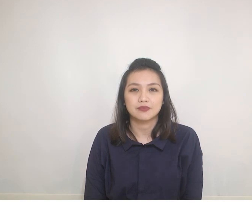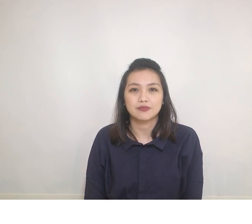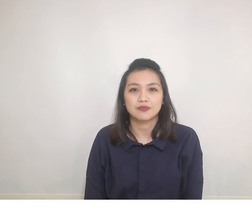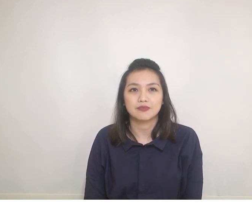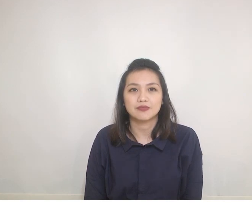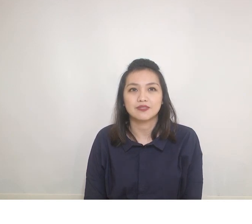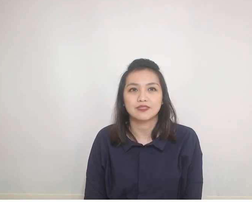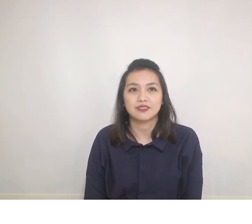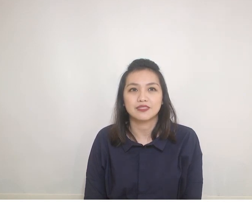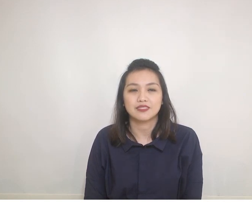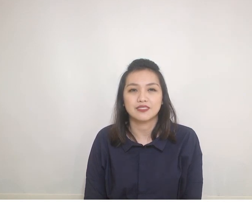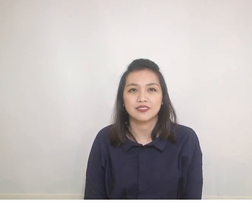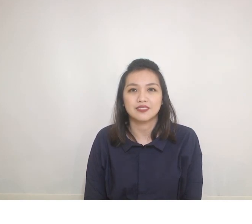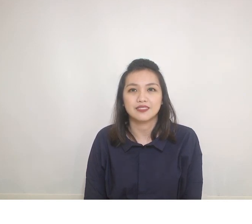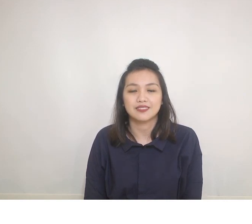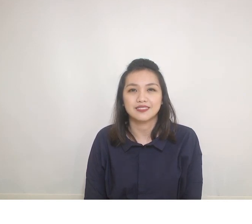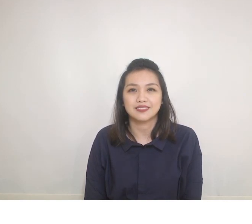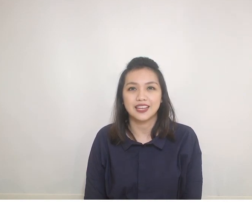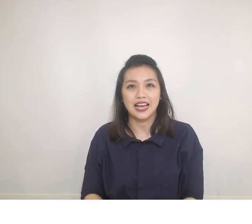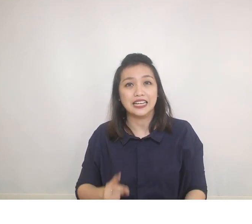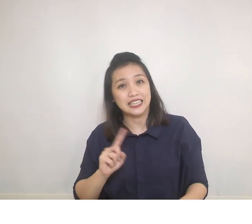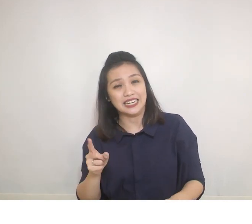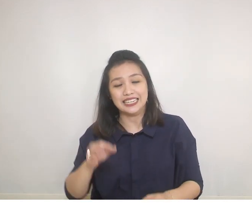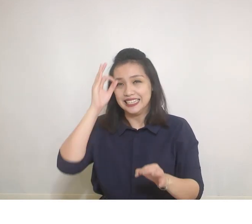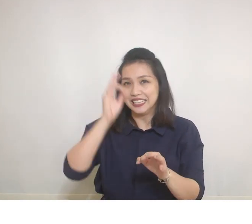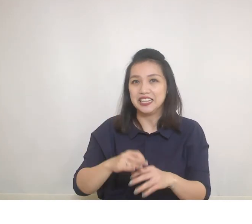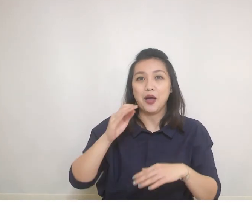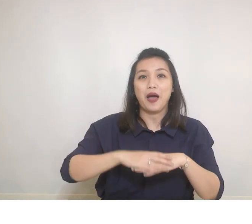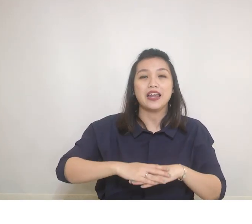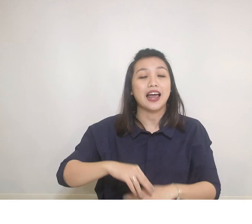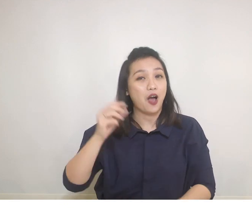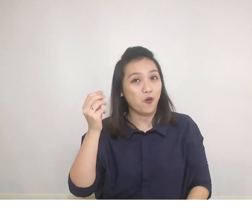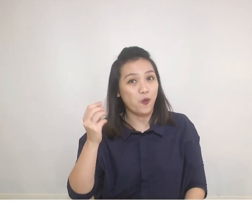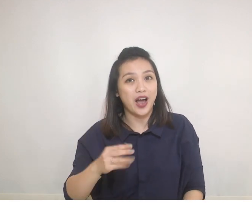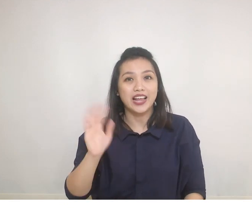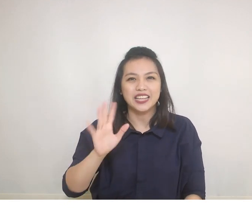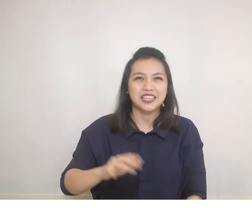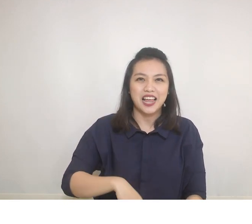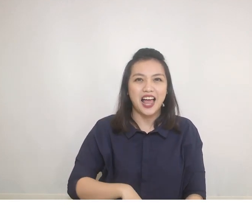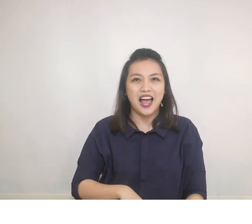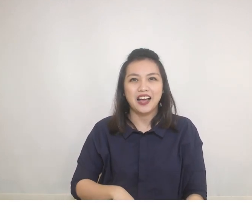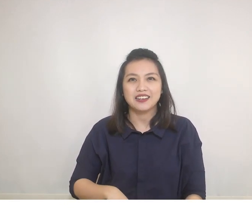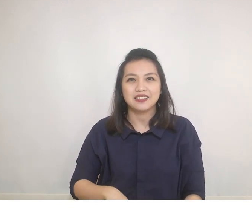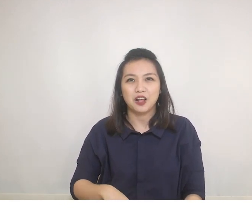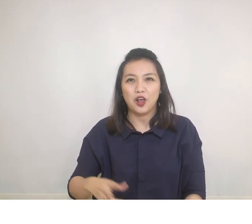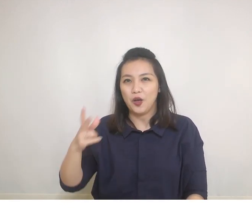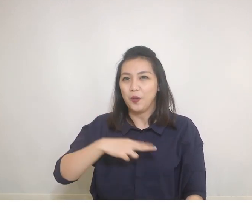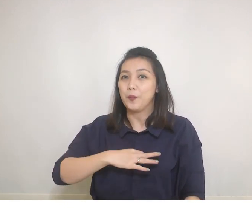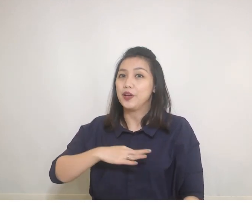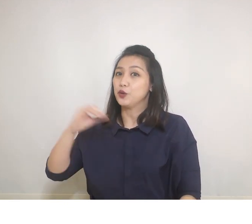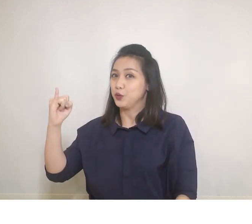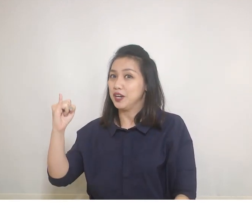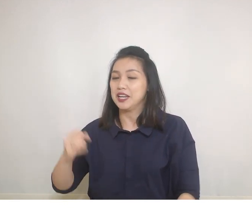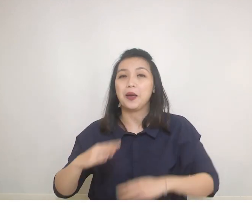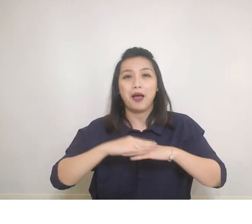jam 6 Nia. Ya, jam 7 kadang jam setengah 10, jam 10. Jadi malam juga ya. Ya, cukup malam. Terus selalu